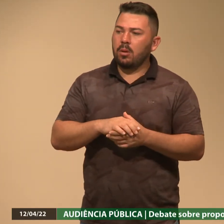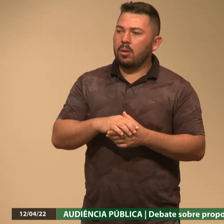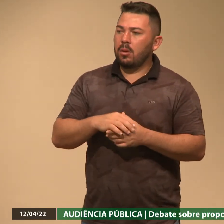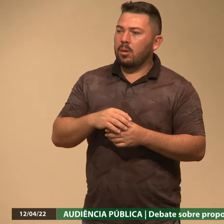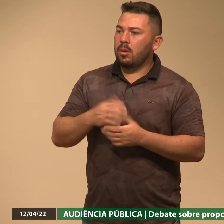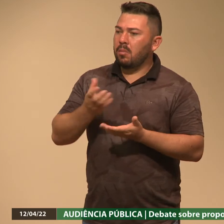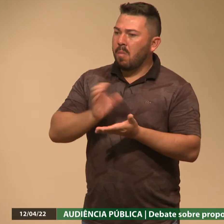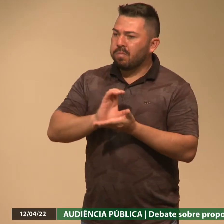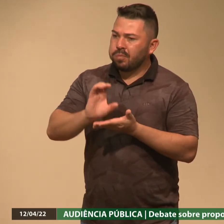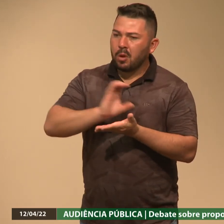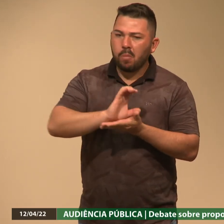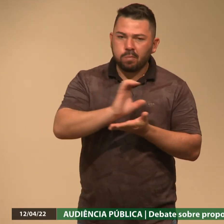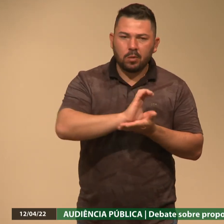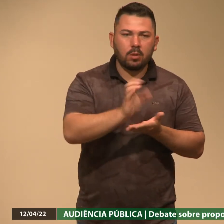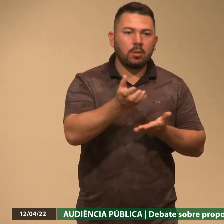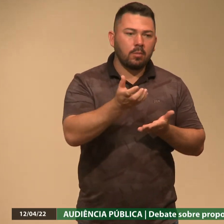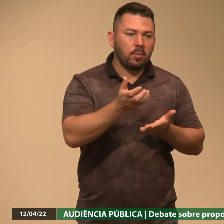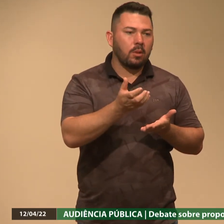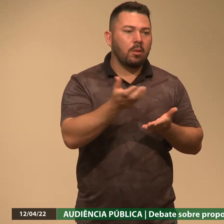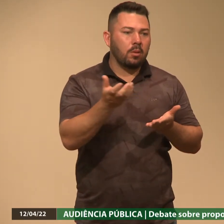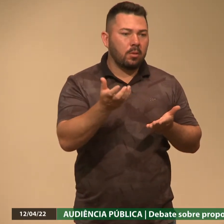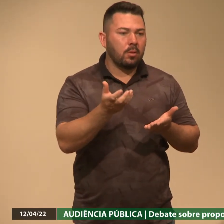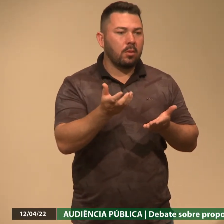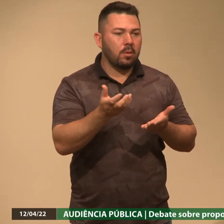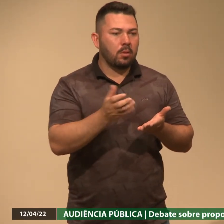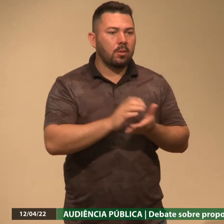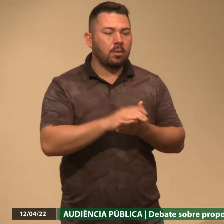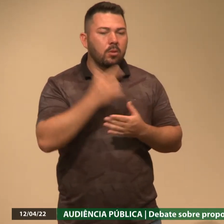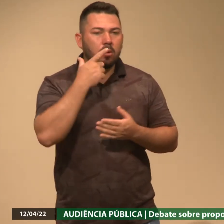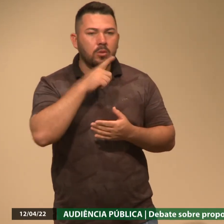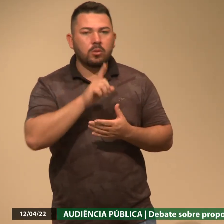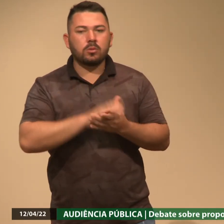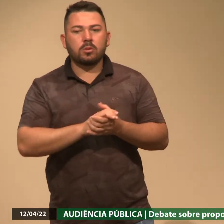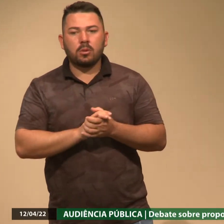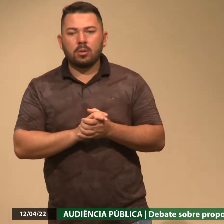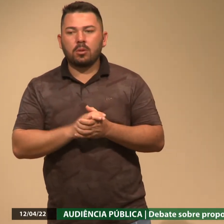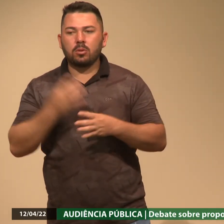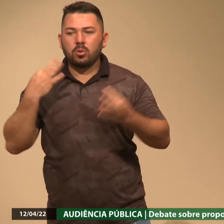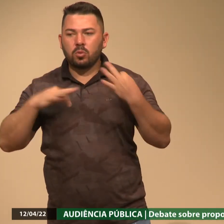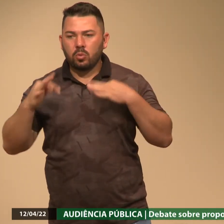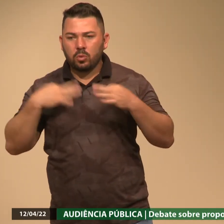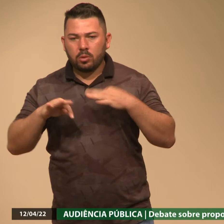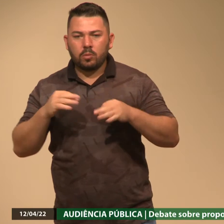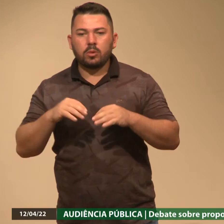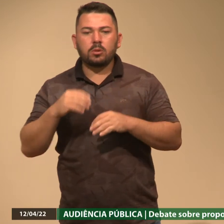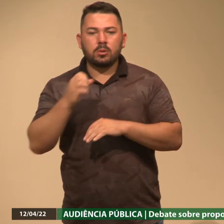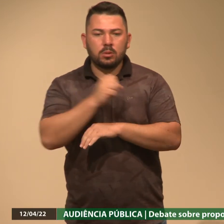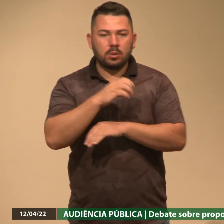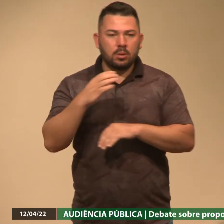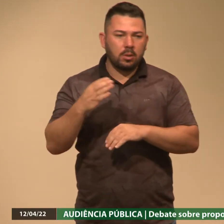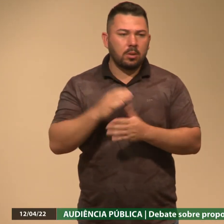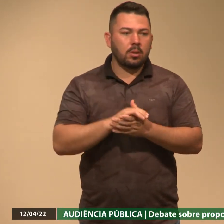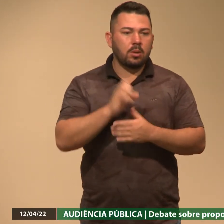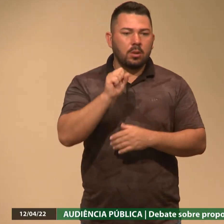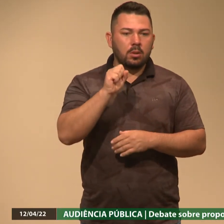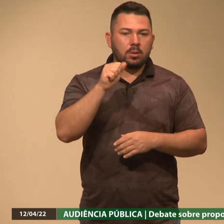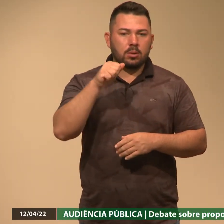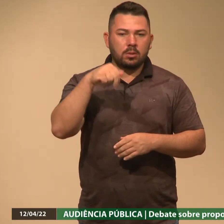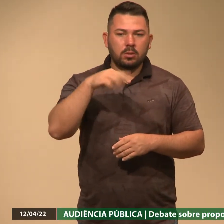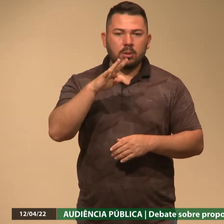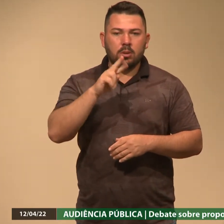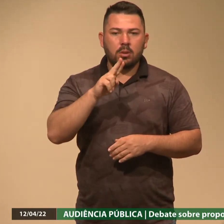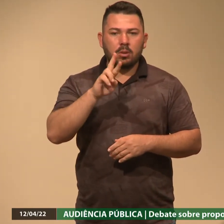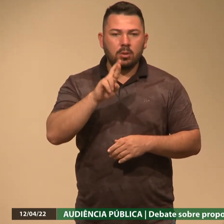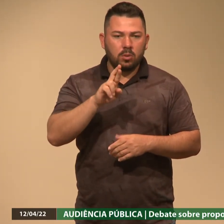ou menos impositiva ou qualquer outra forma que agência talvez de desenvolvimento de turismo Santa Catarina Century possa vir